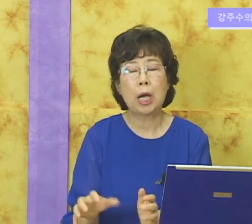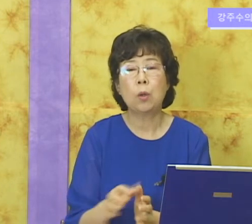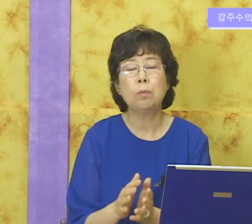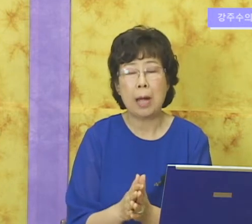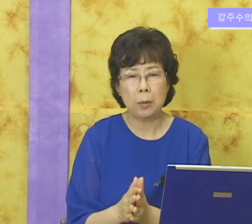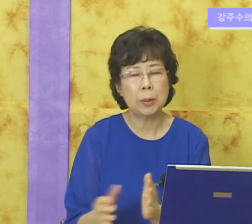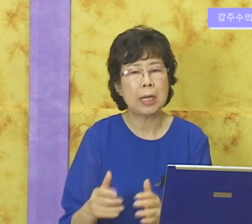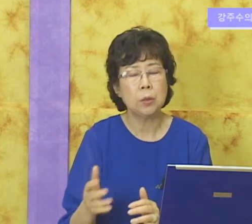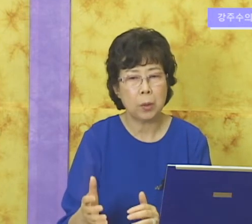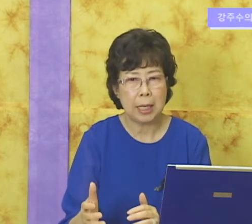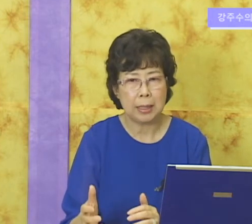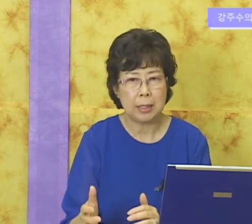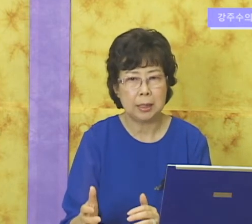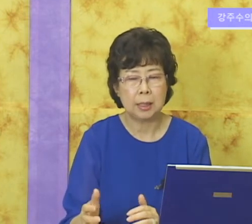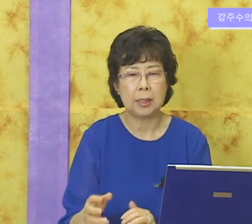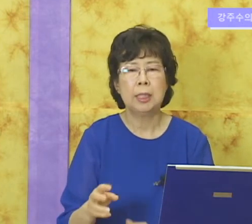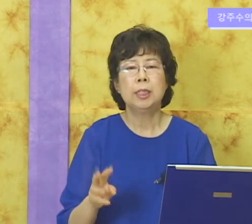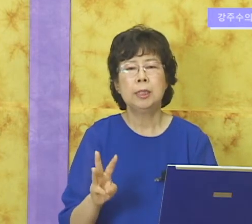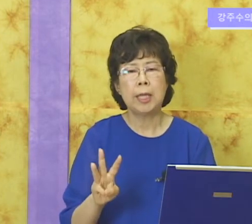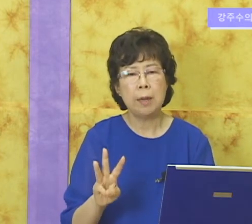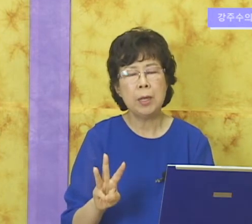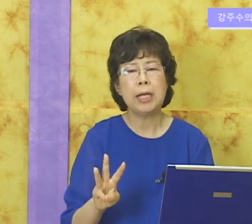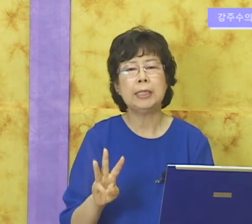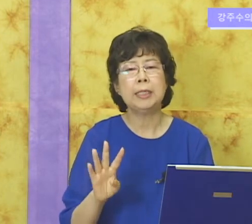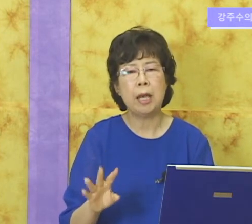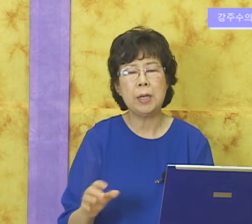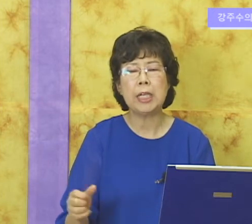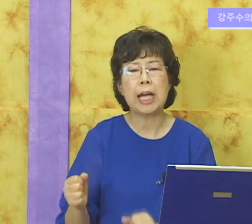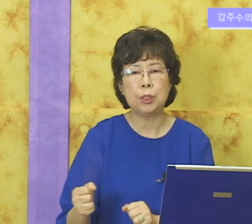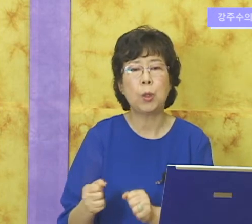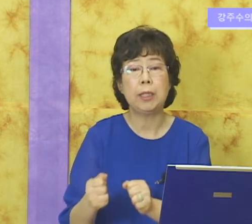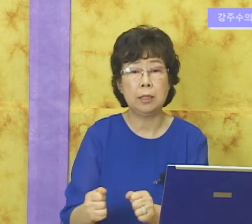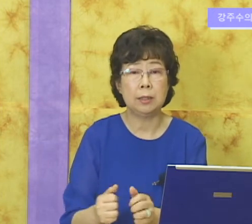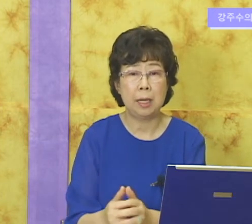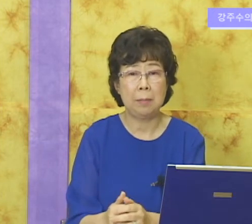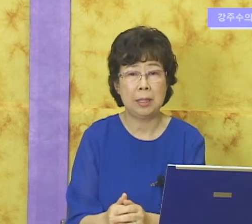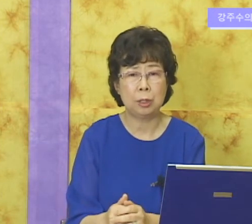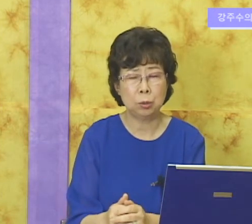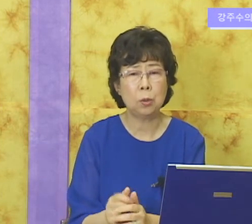친숙한 곳 말고 다른 곳 갈 때는 3명 내지 4명이 한 조가 되어서 갑니다. 주로